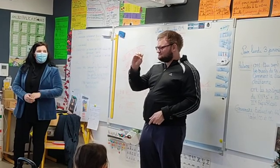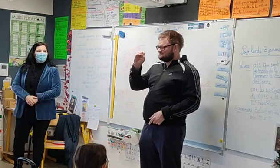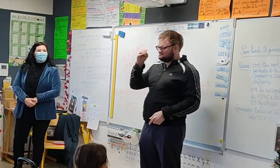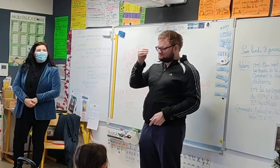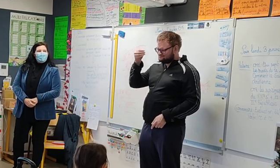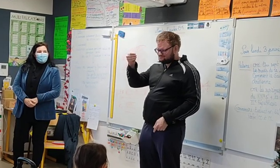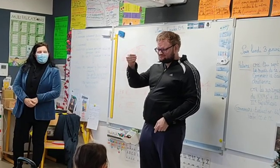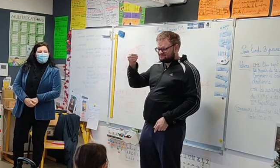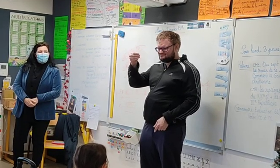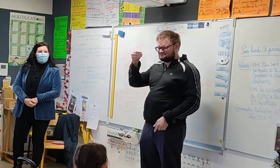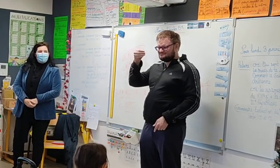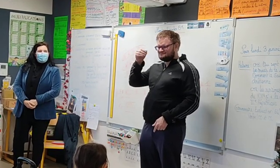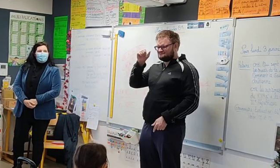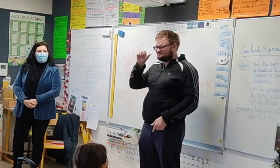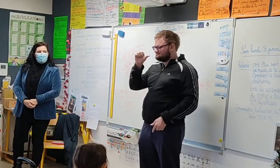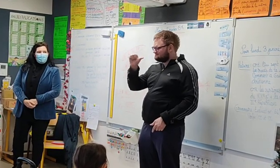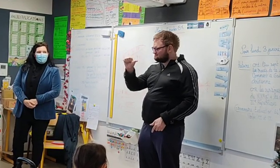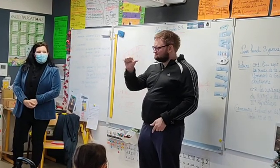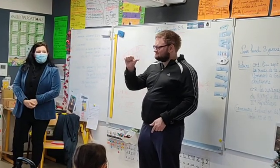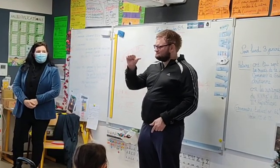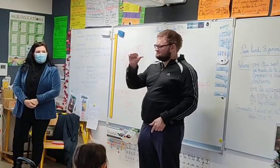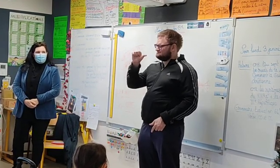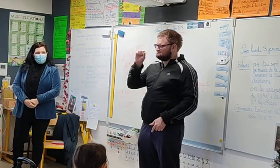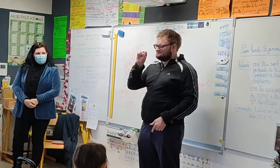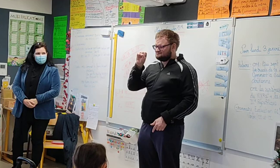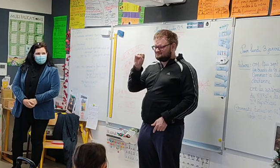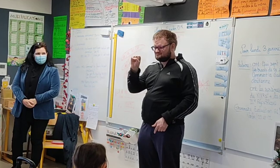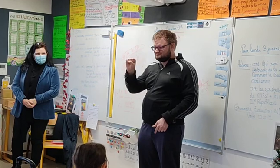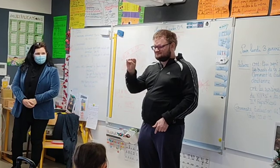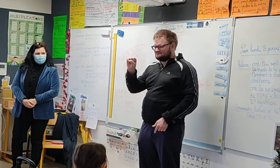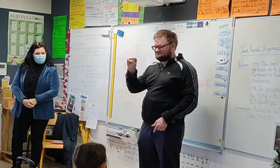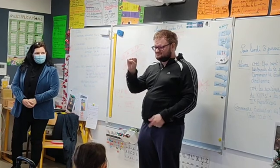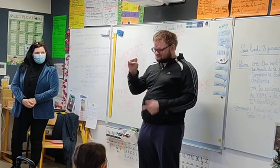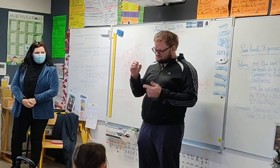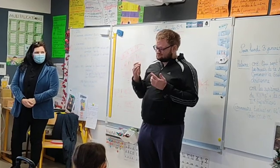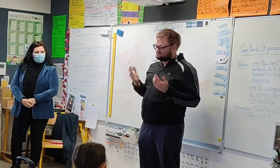-O-M-A-S.